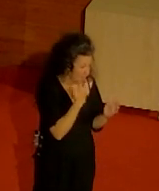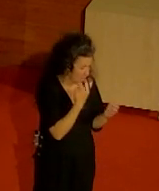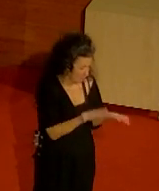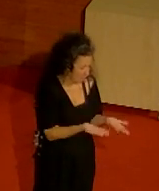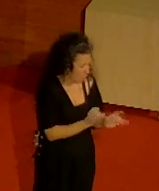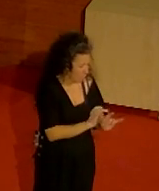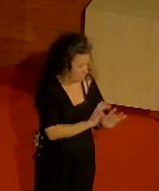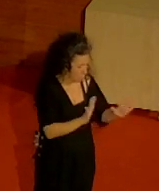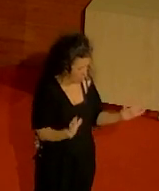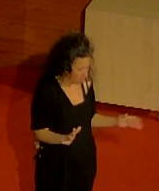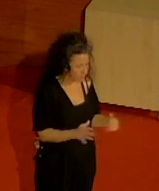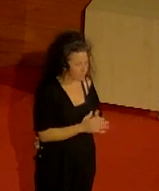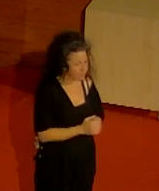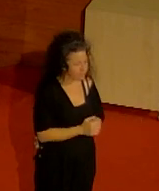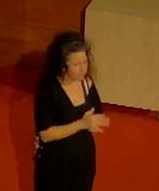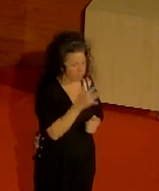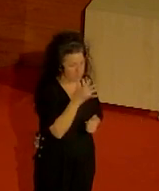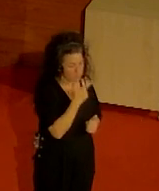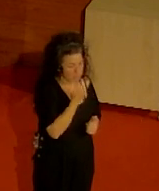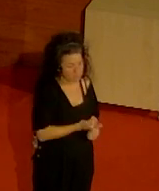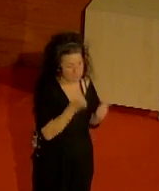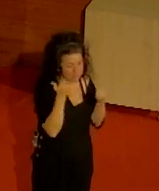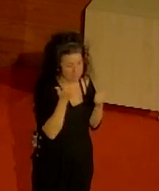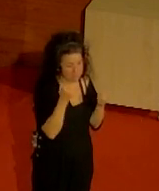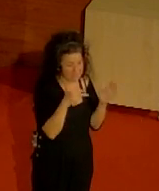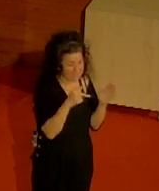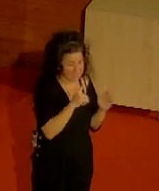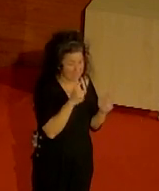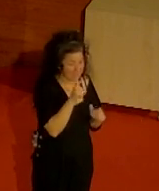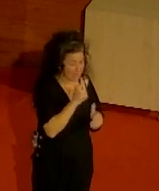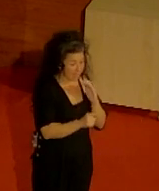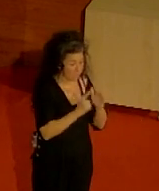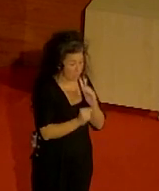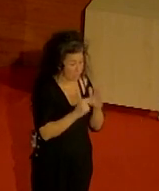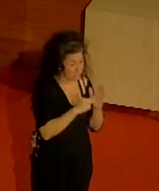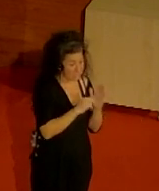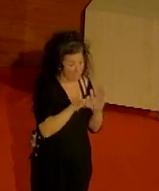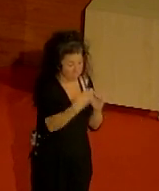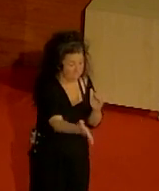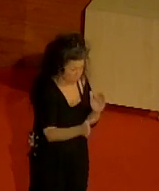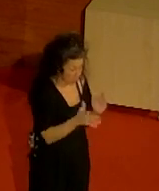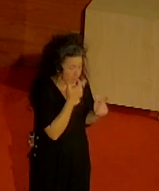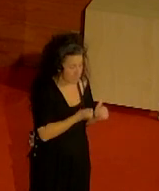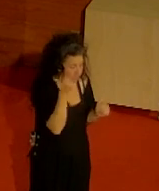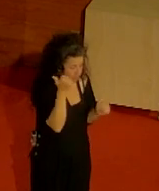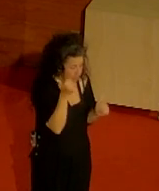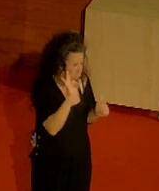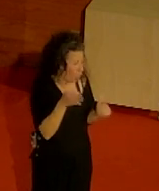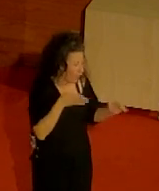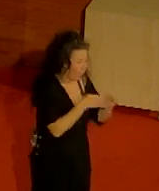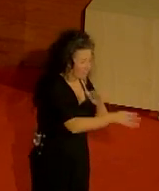hacer reportajes sobre refugiados que salían de Siria que entrar en Siria en una zona controlada por la oposición